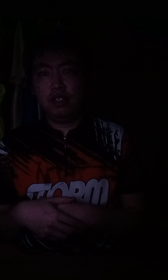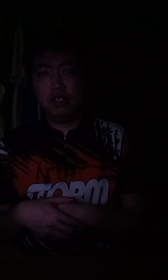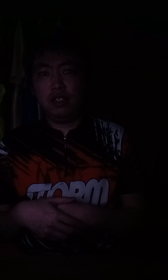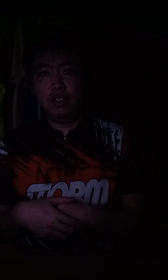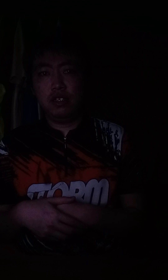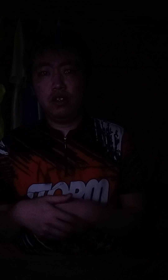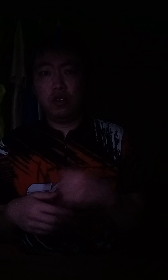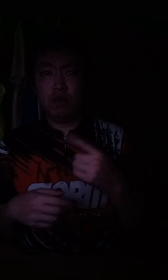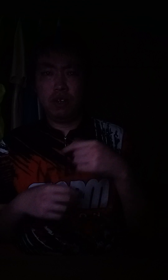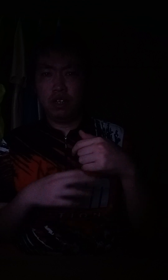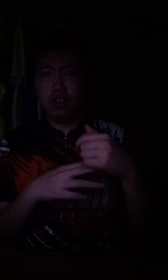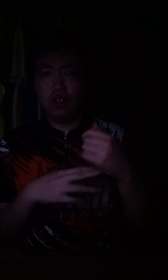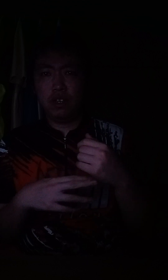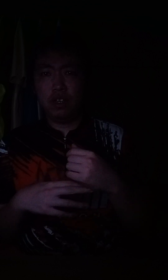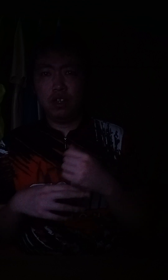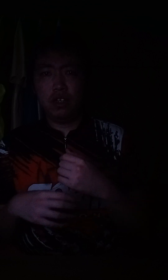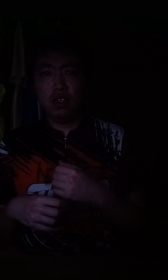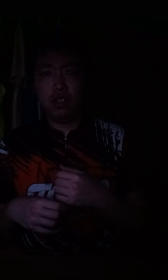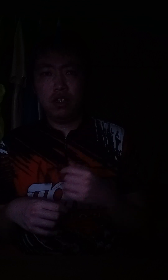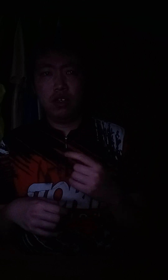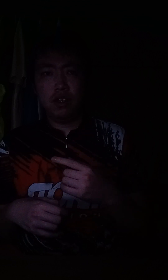아빠 깨우러 갔다 와도 돼? 갔다 오지 마.